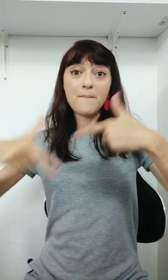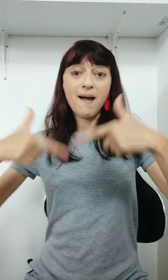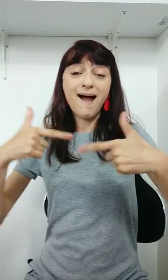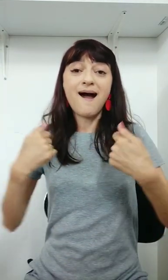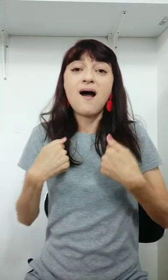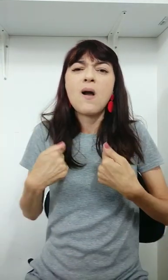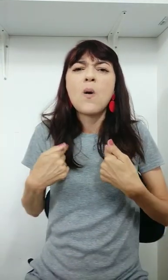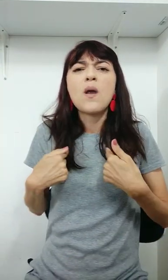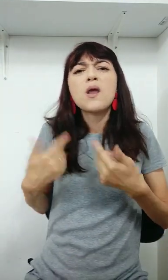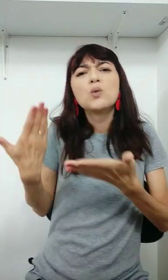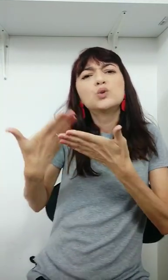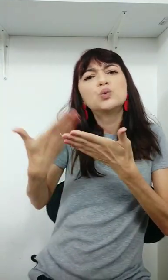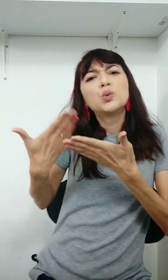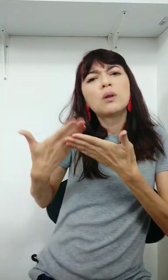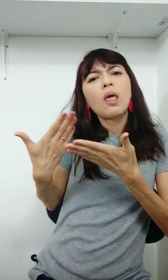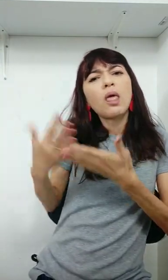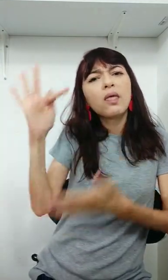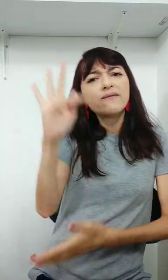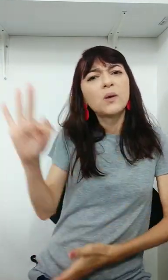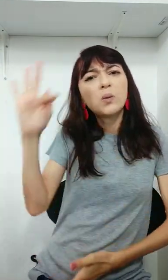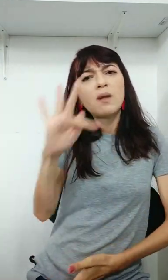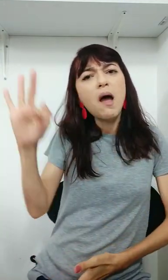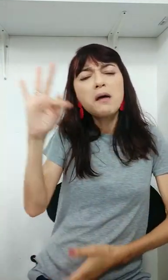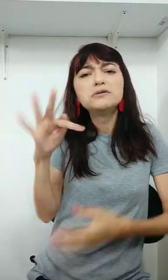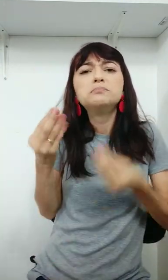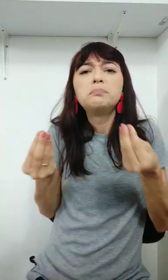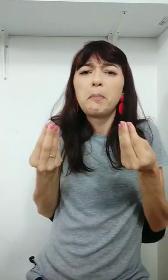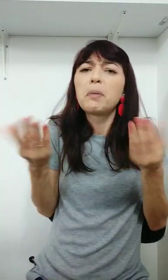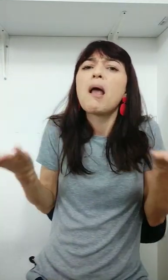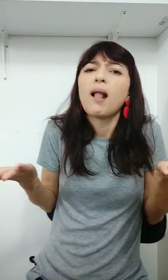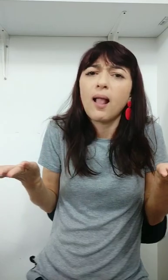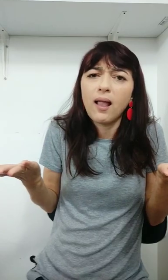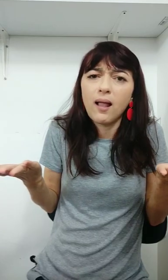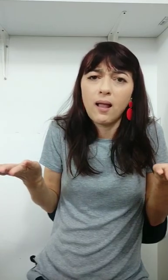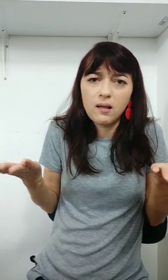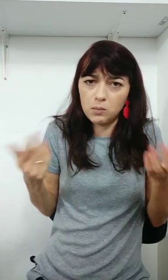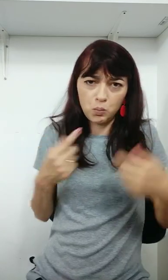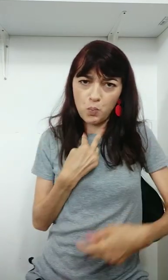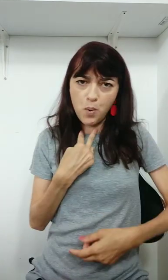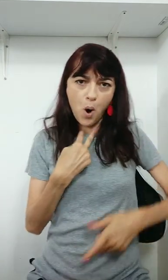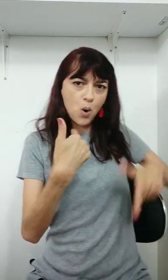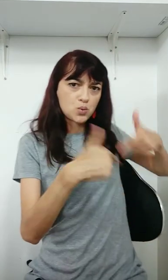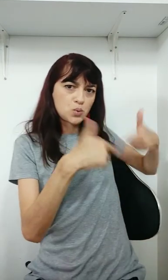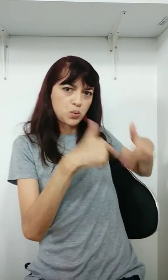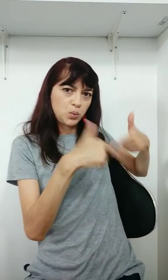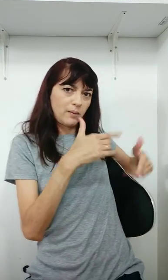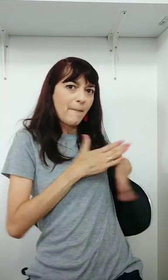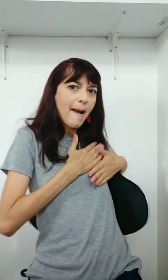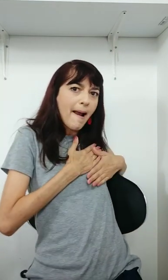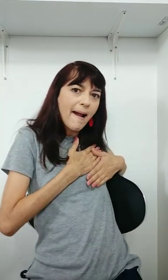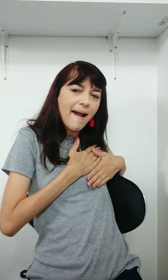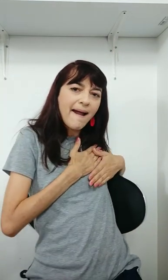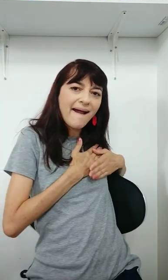porque aqui é um trabalho gratuito que a gente presta, não é verdade? Afinal de contas, eu trabalho, né? Eu estudei para isso,